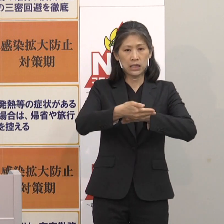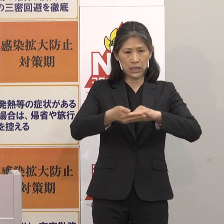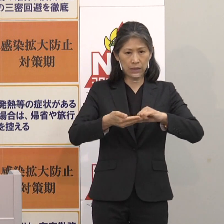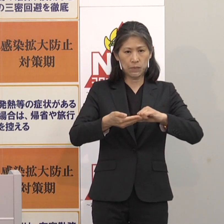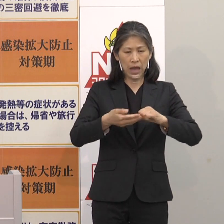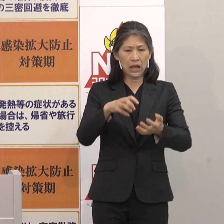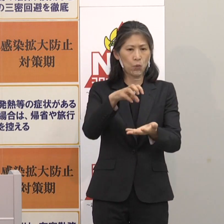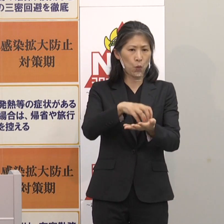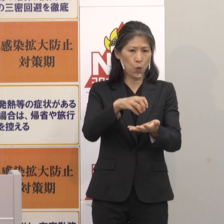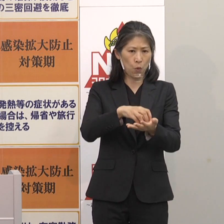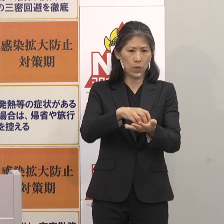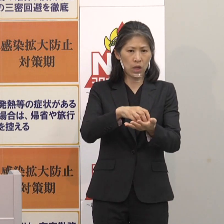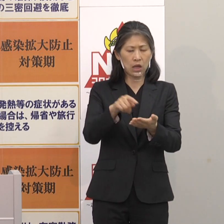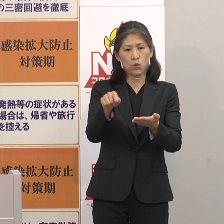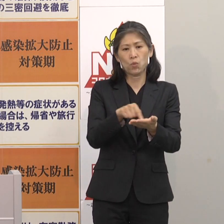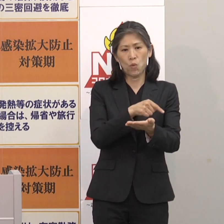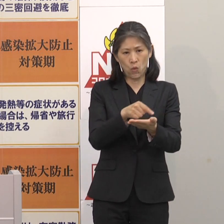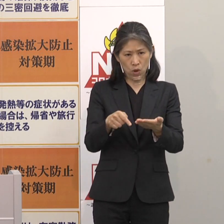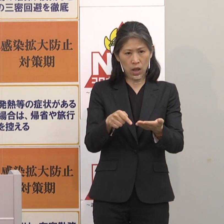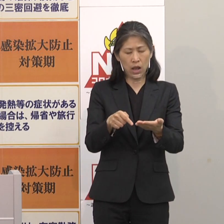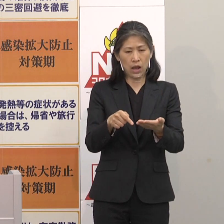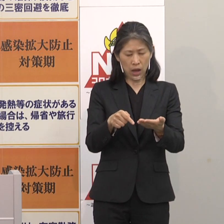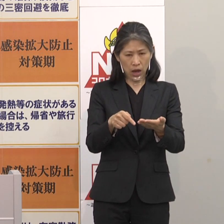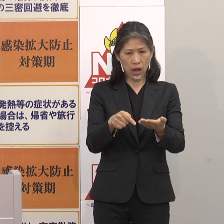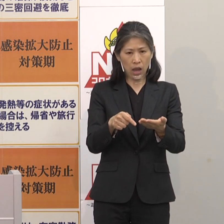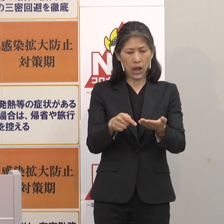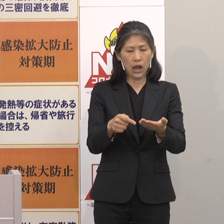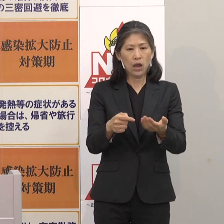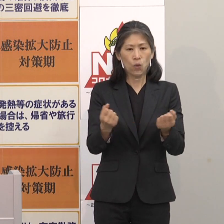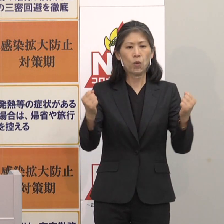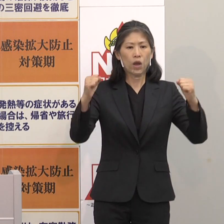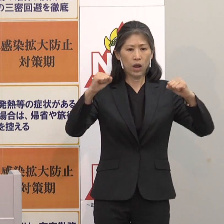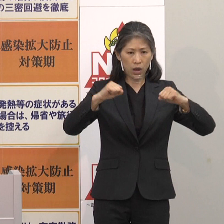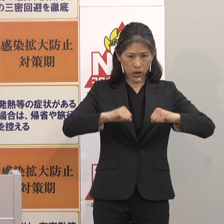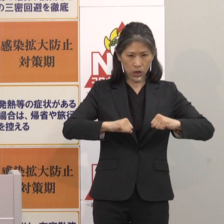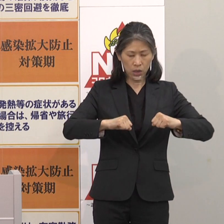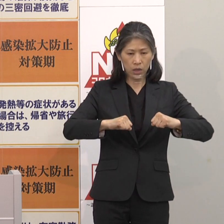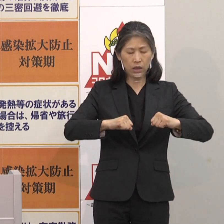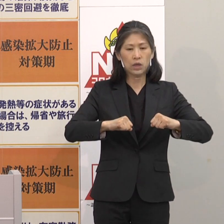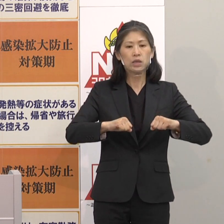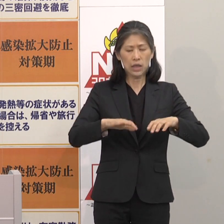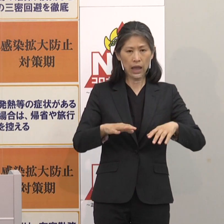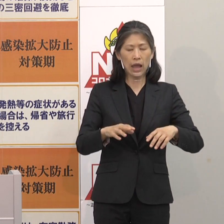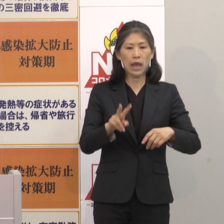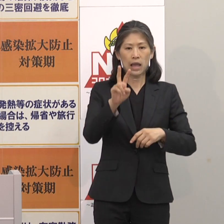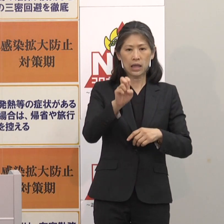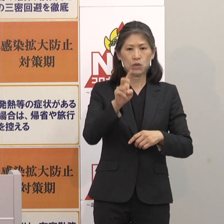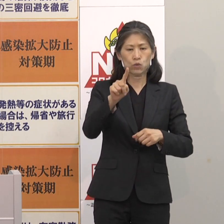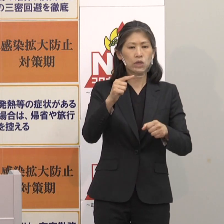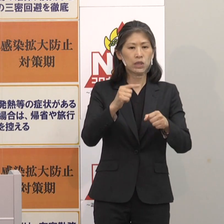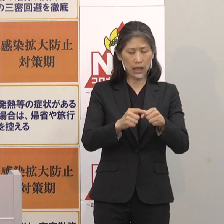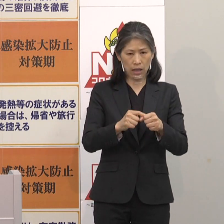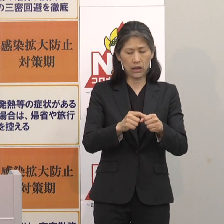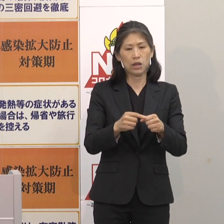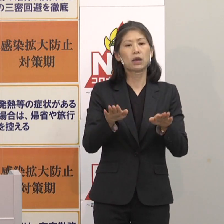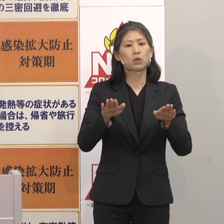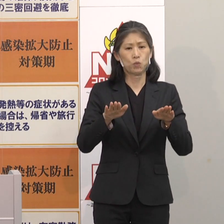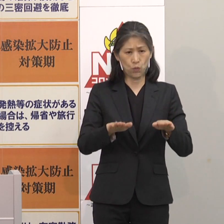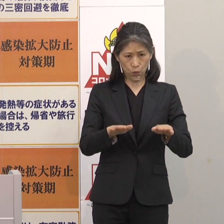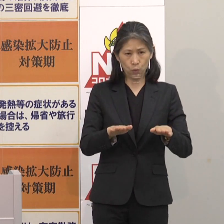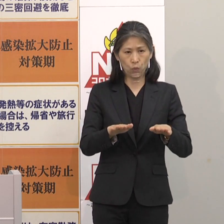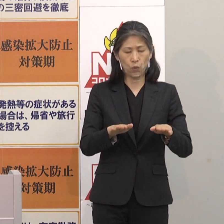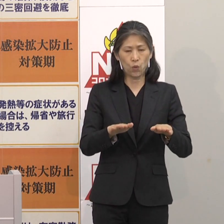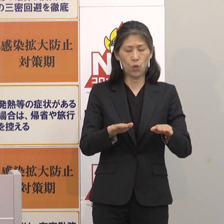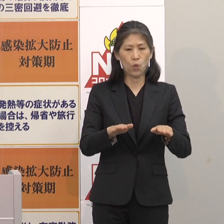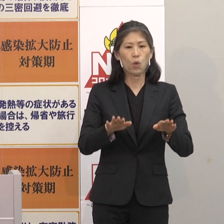について、公害の調停からが成立してから今日で22年を迎えます。現在特措法の期限となっている年度